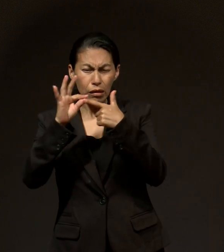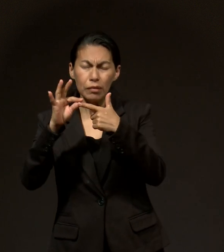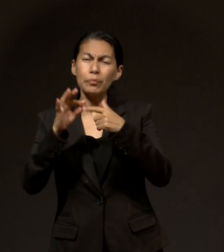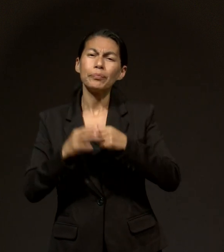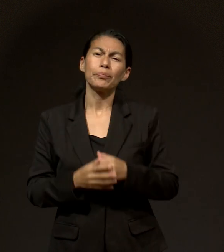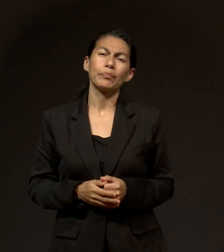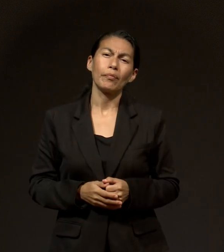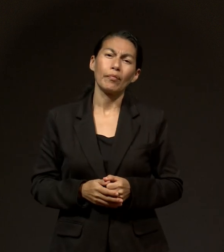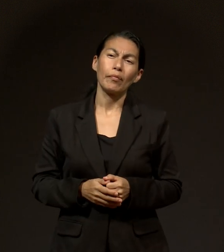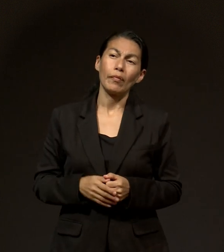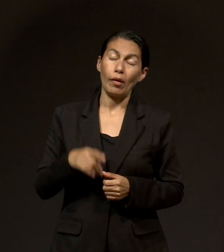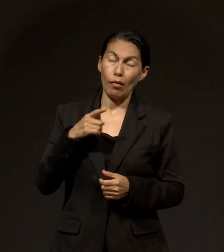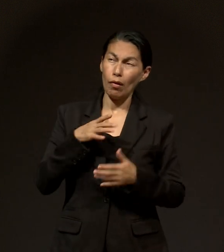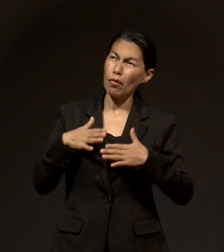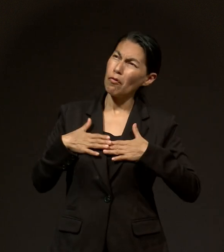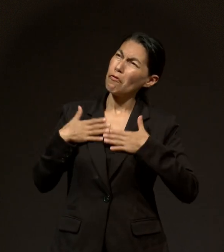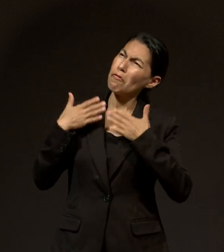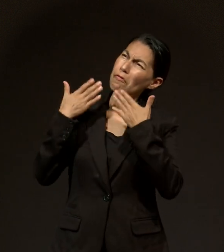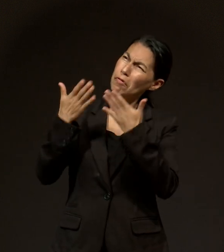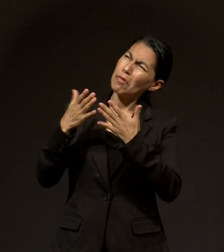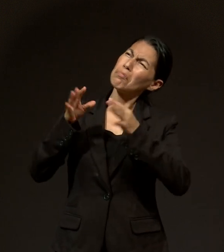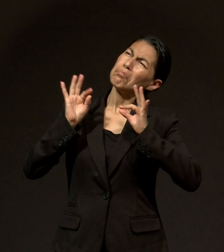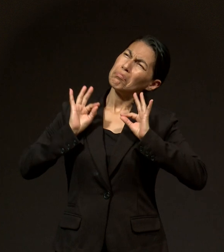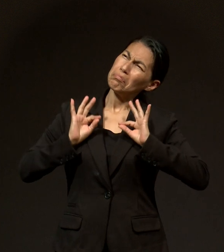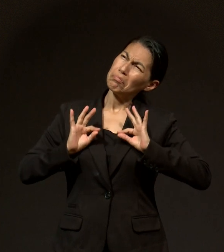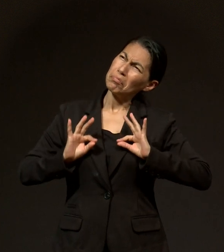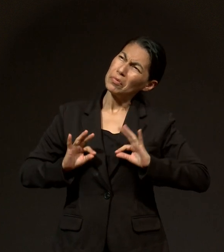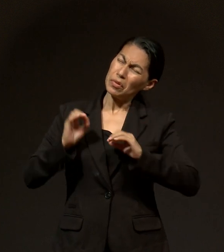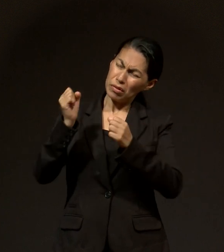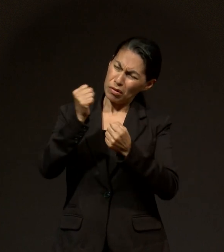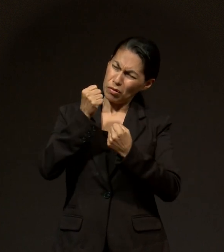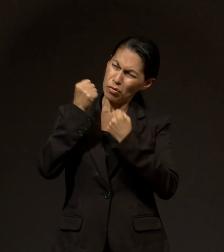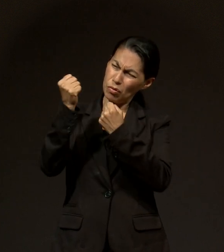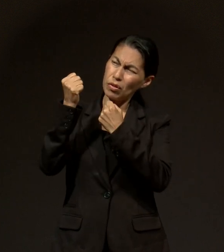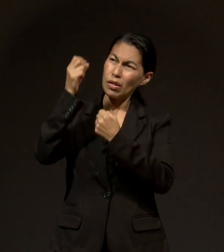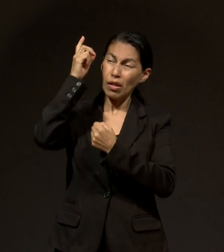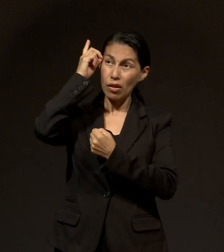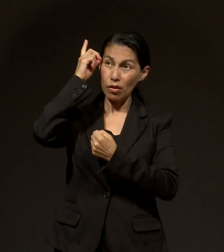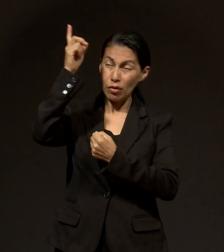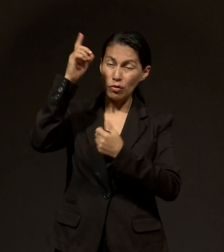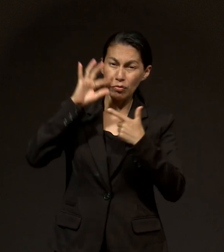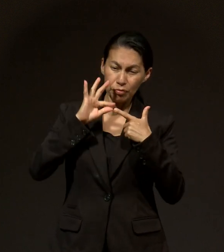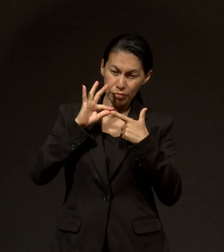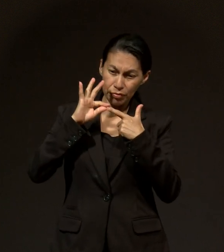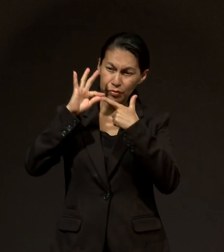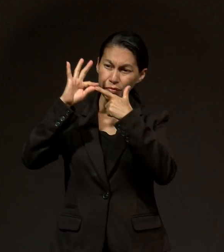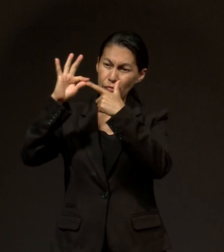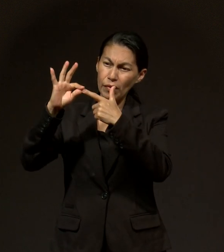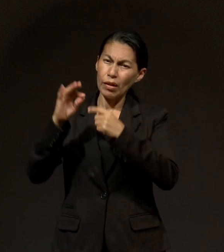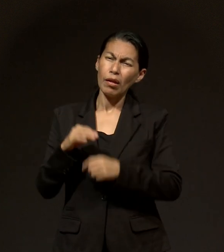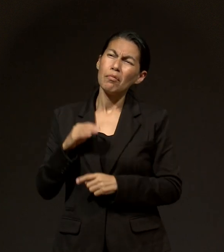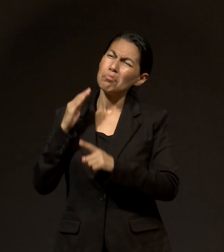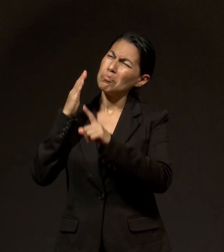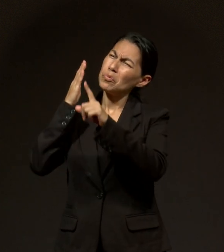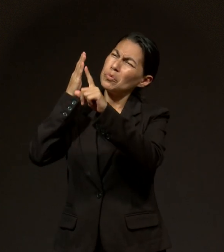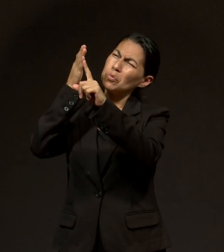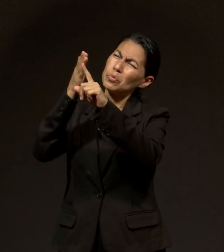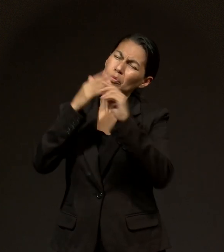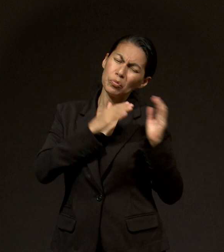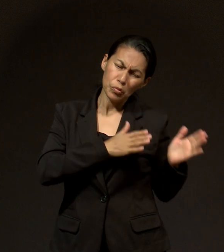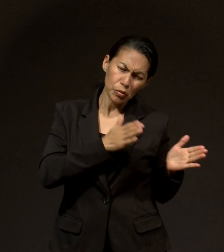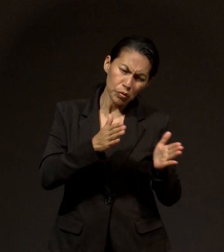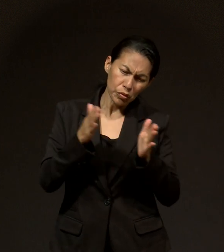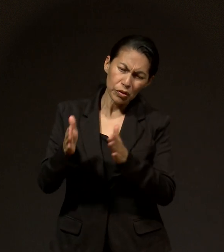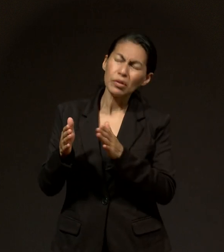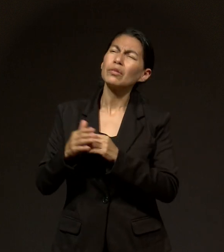convencida de que Dios dirigirá su camino y aún sueña con muchos planes que Dios quiera